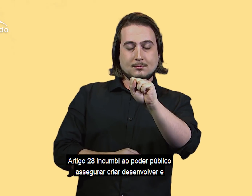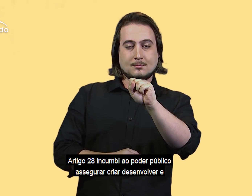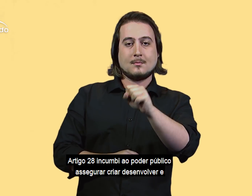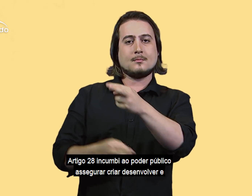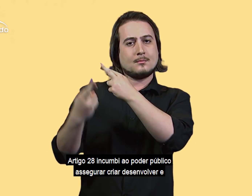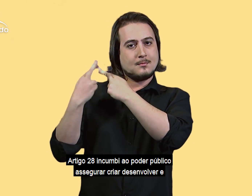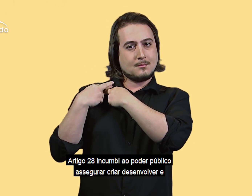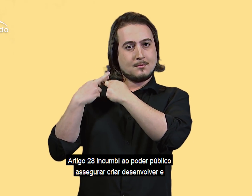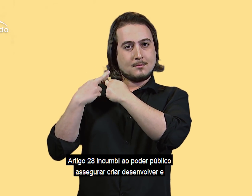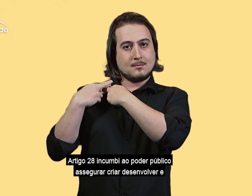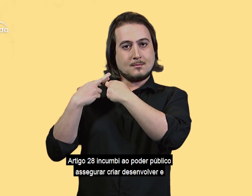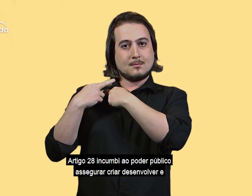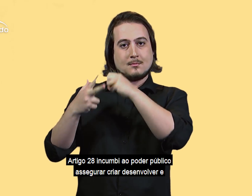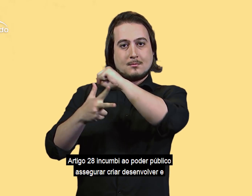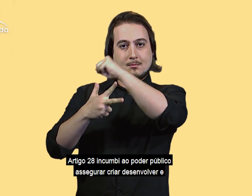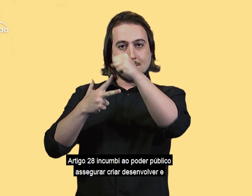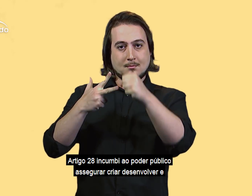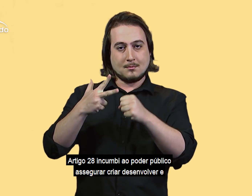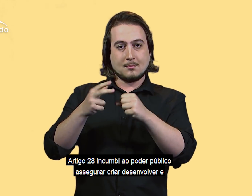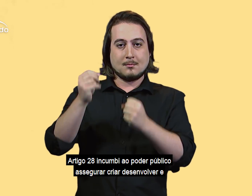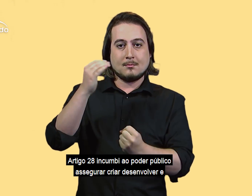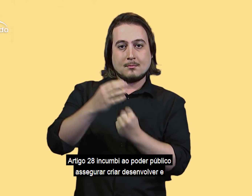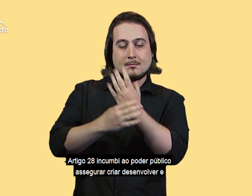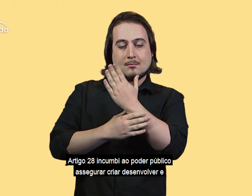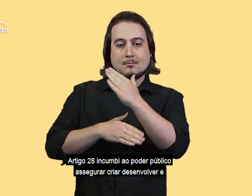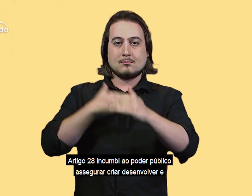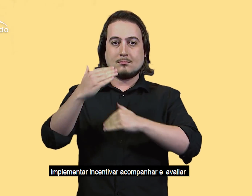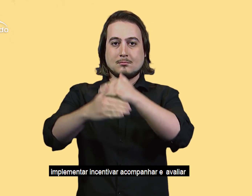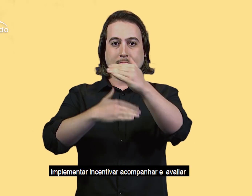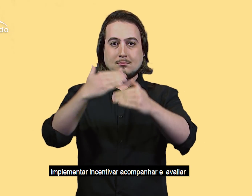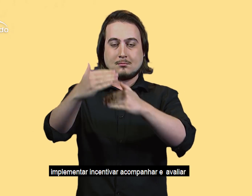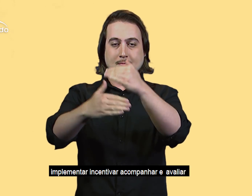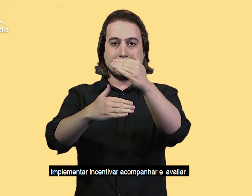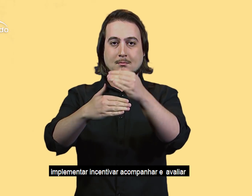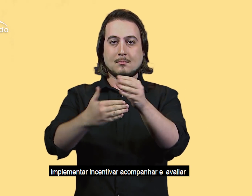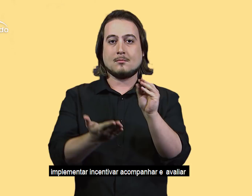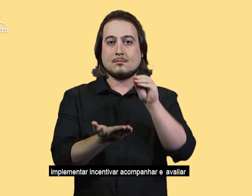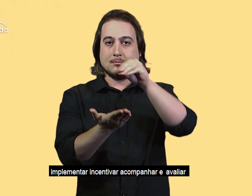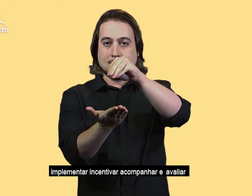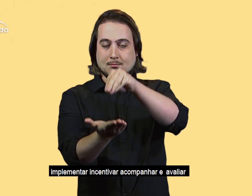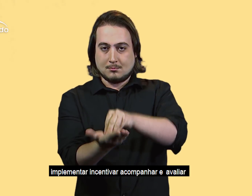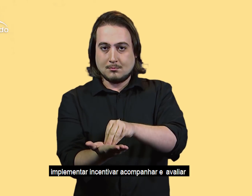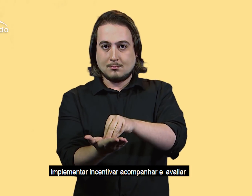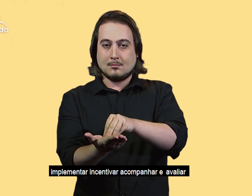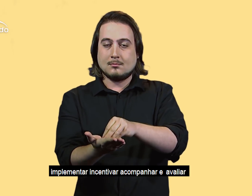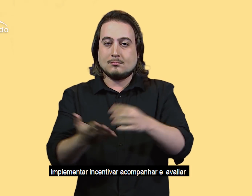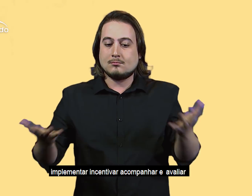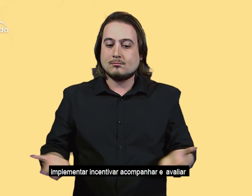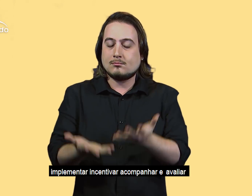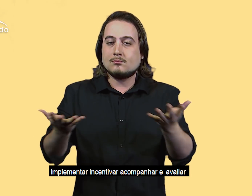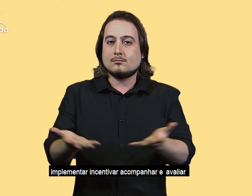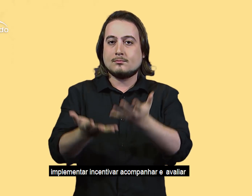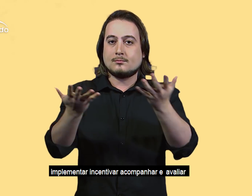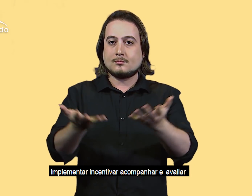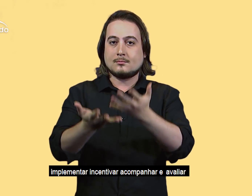assegurar criar desenvolver e implementar incentivar acompanhar e